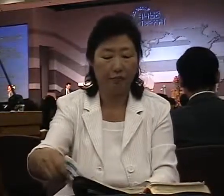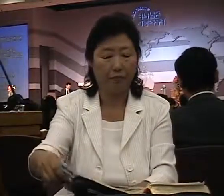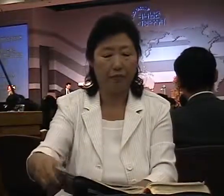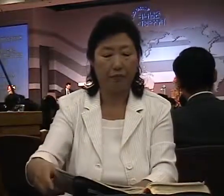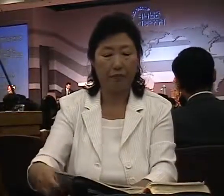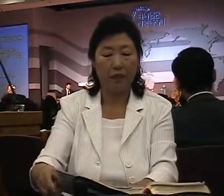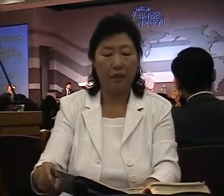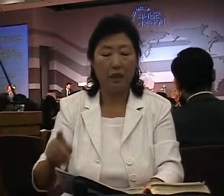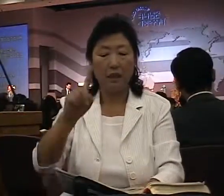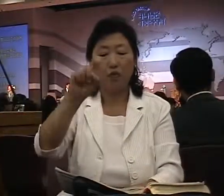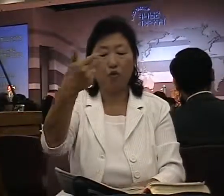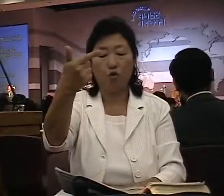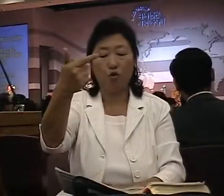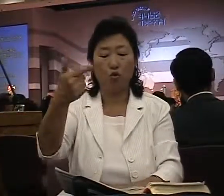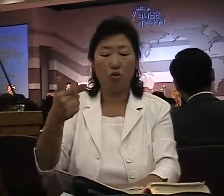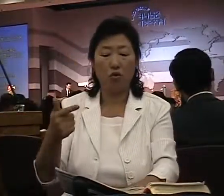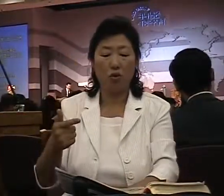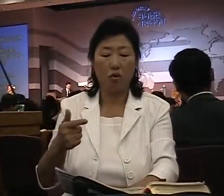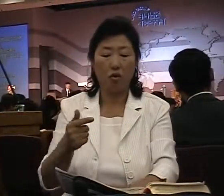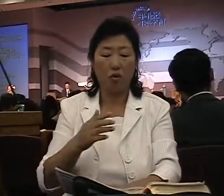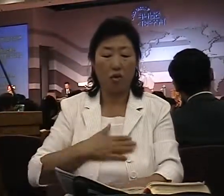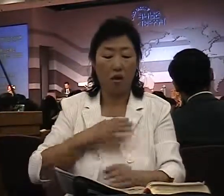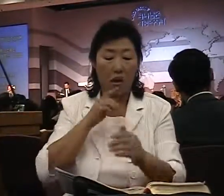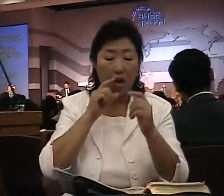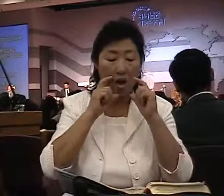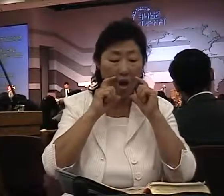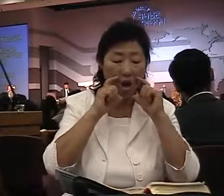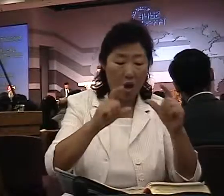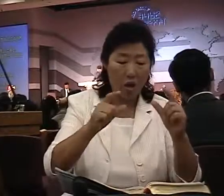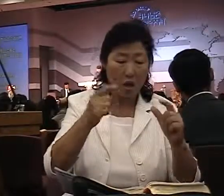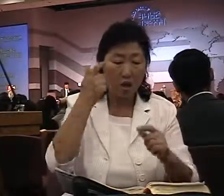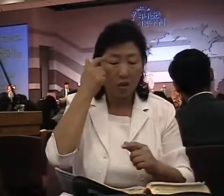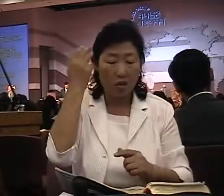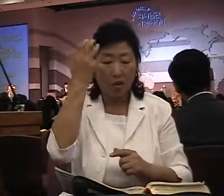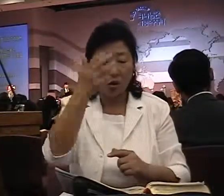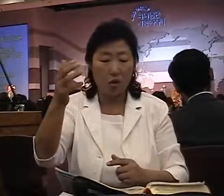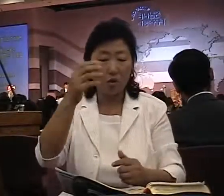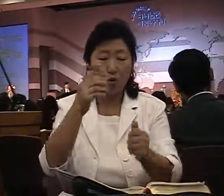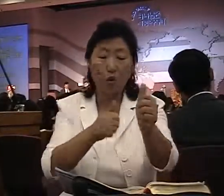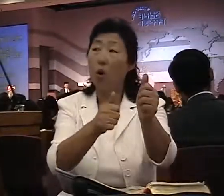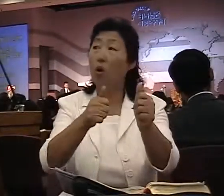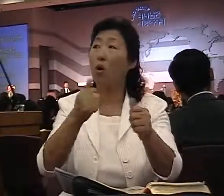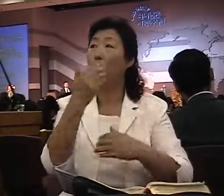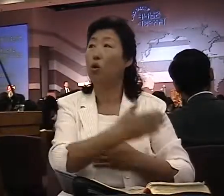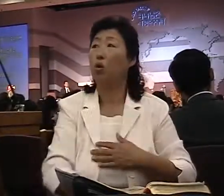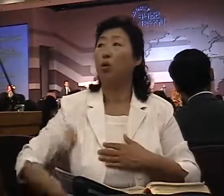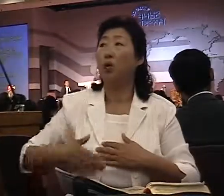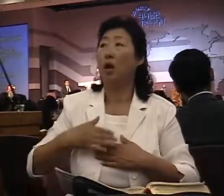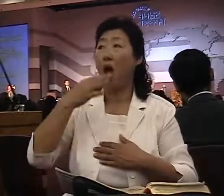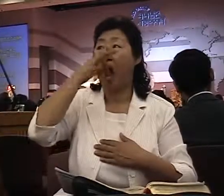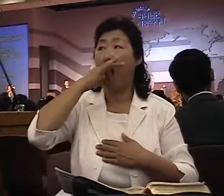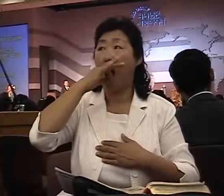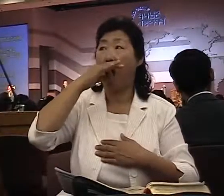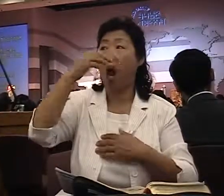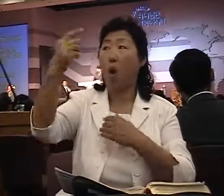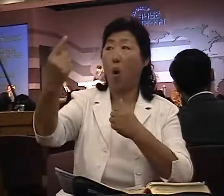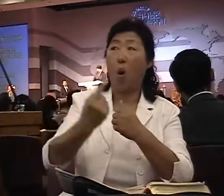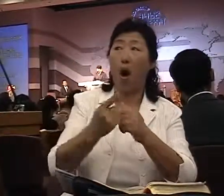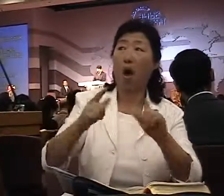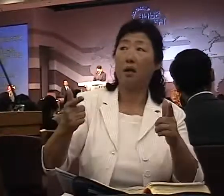하겠습니다. 내가 이르노니 너희는 성령을 쫓아 행하라. 그리하면 육체의 욕심을 이루지 아니하리라. 육체의